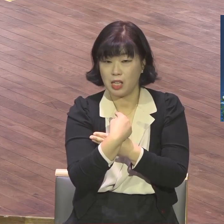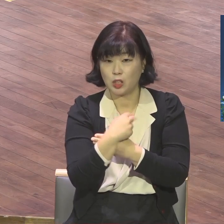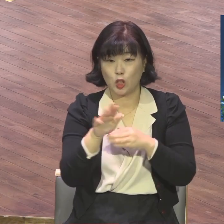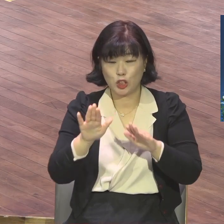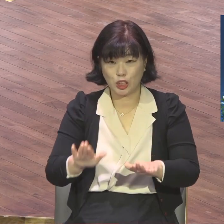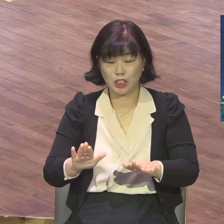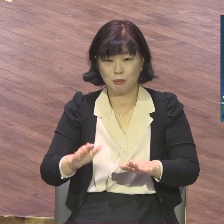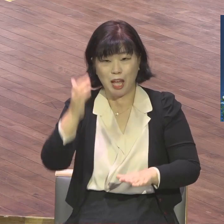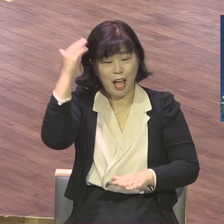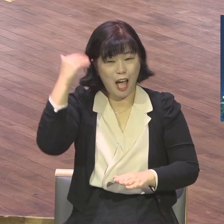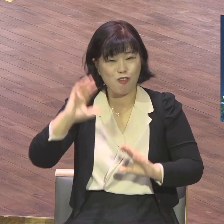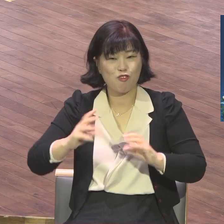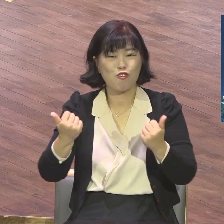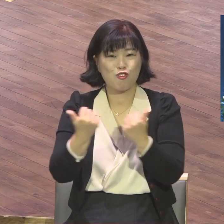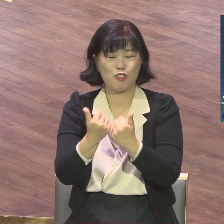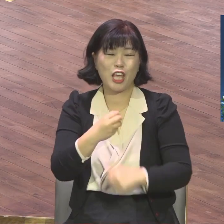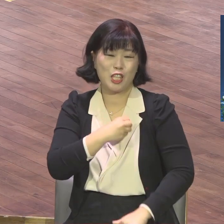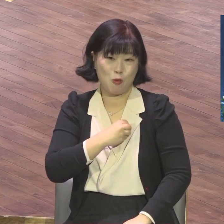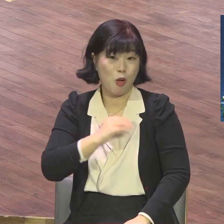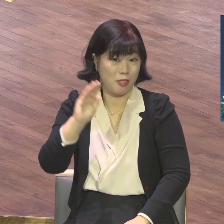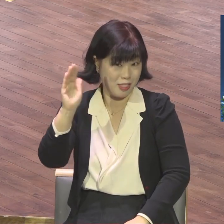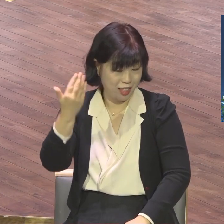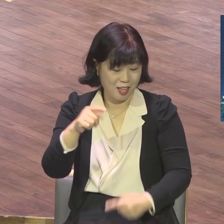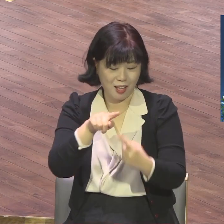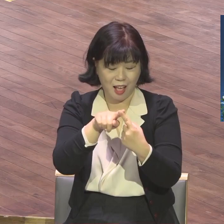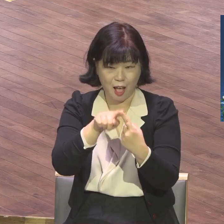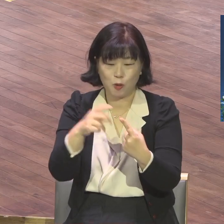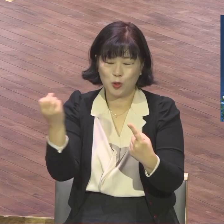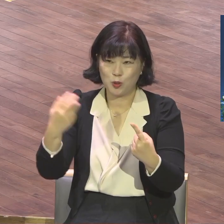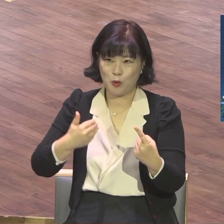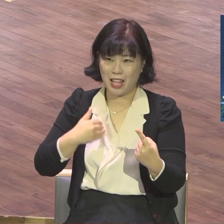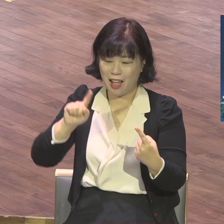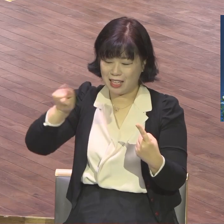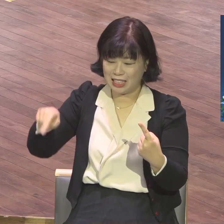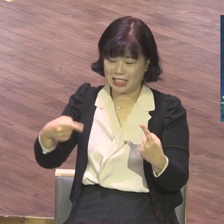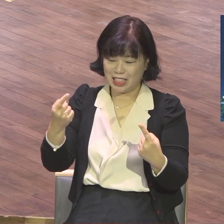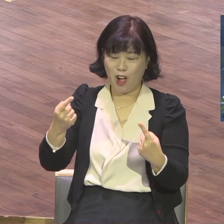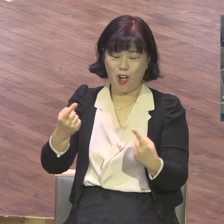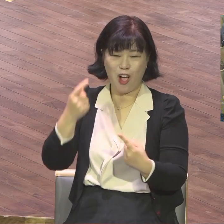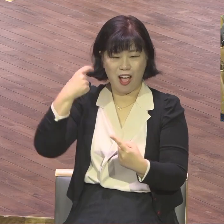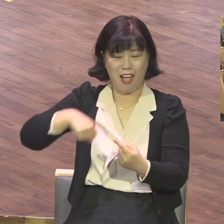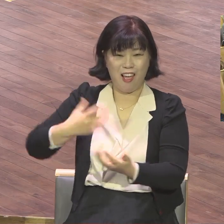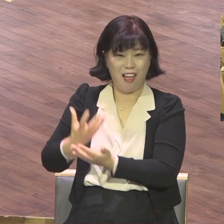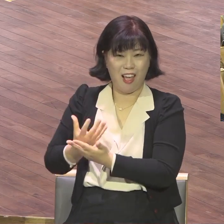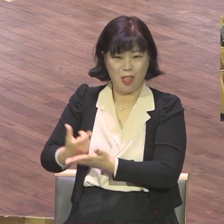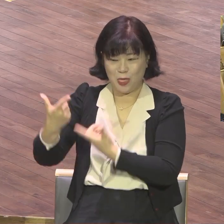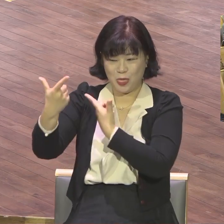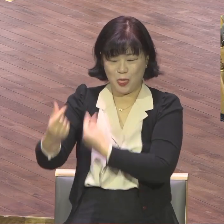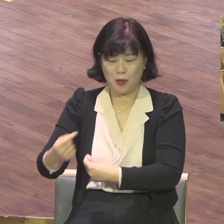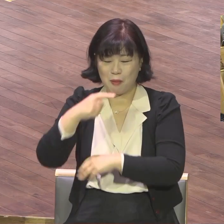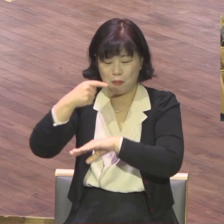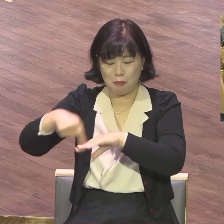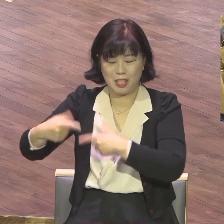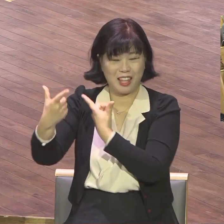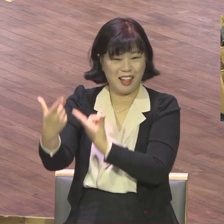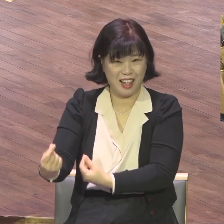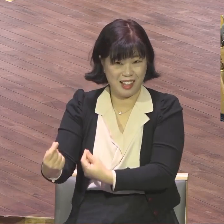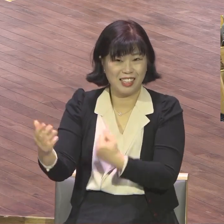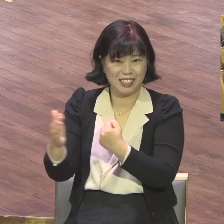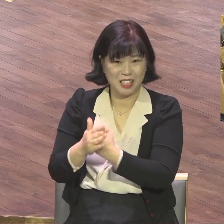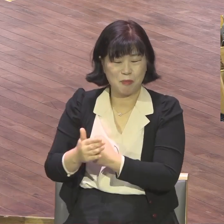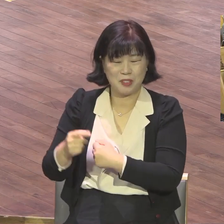침례교 다니는데 정신이 때문에 매주 이 교회 저 교회 다닌대. 왜 다녀요? 얼굴 도장